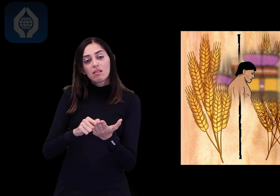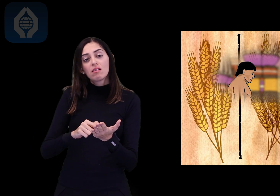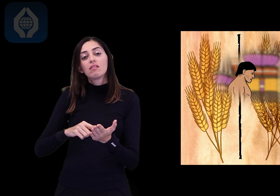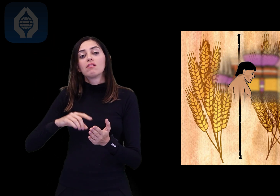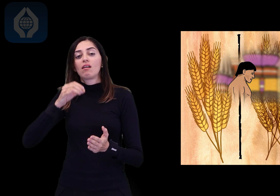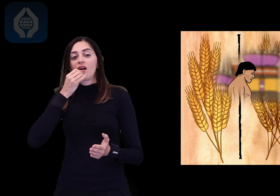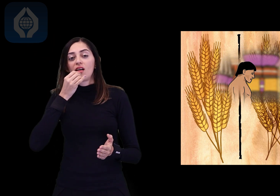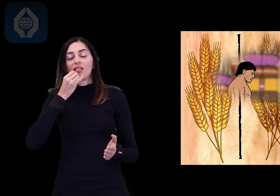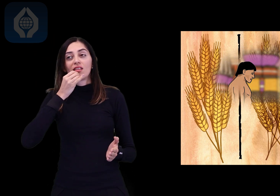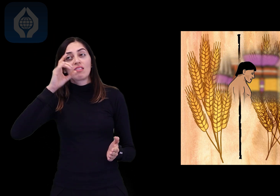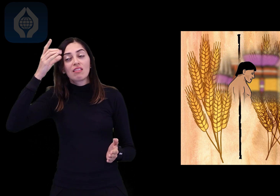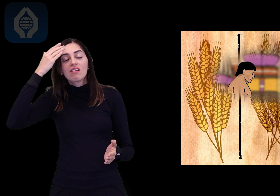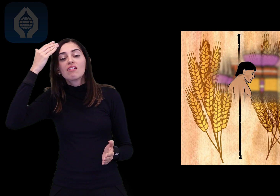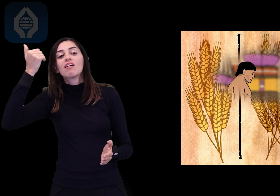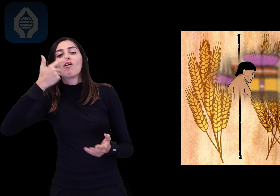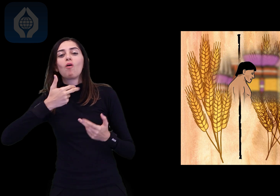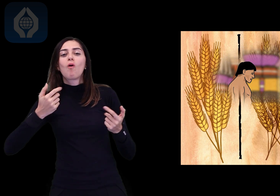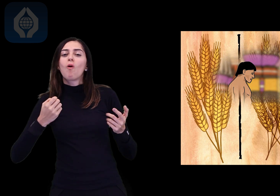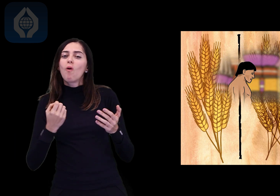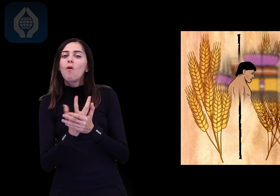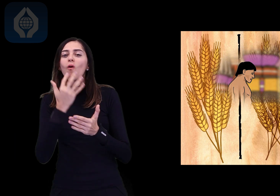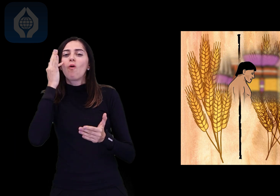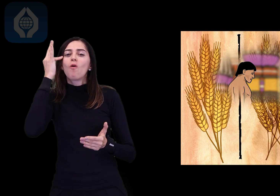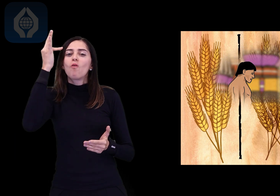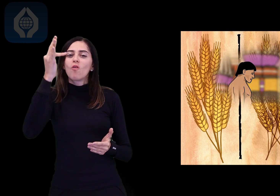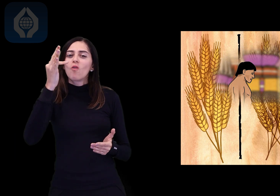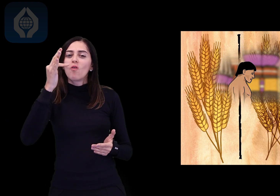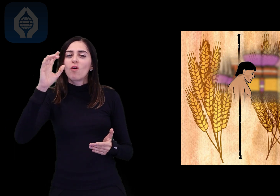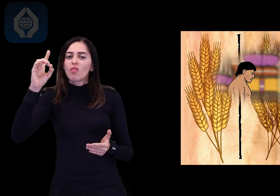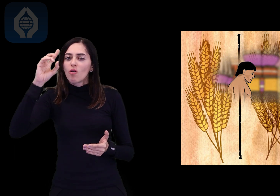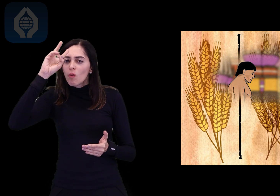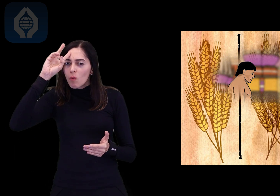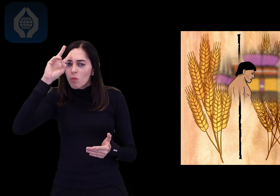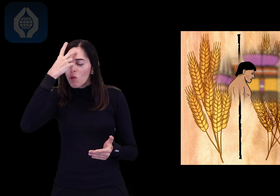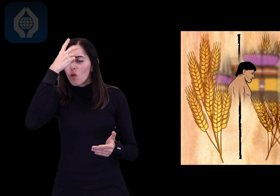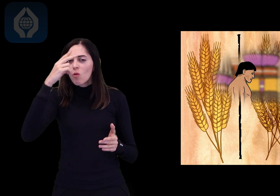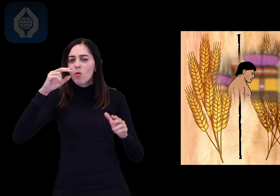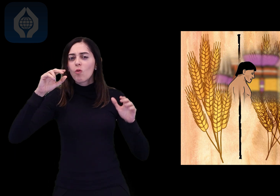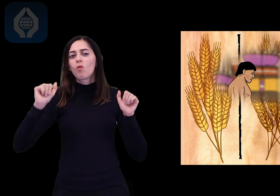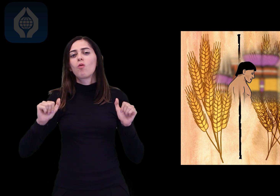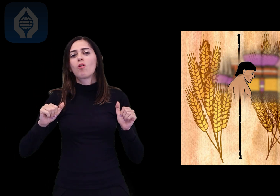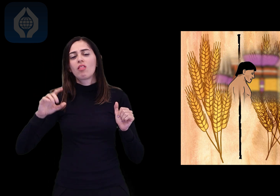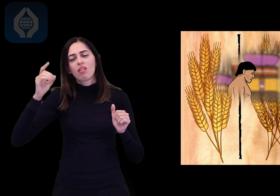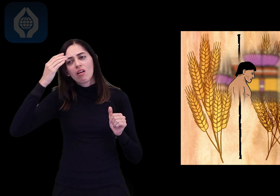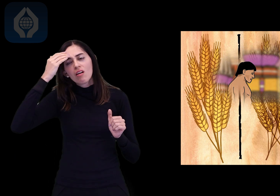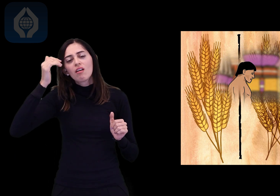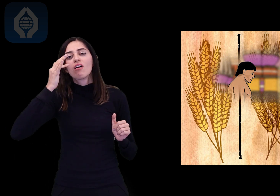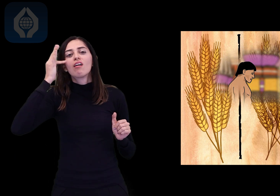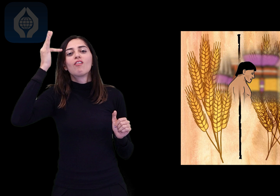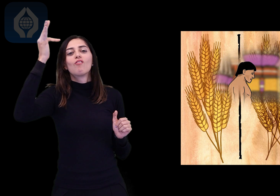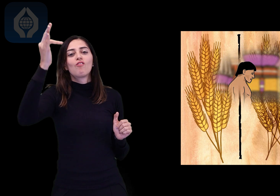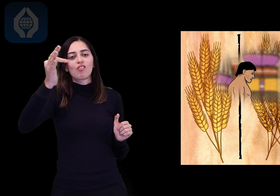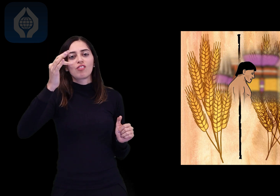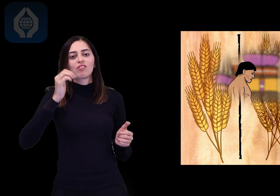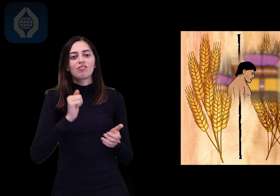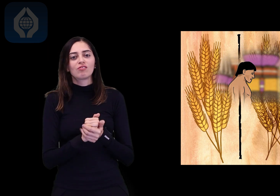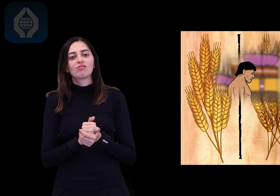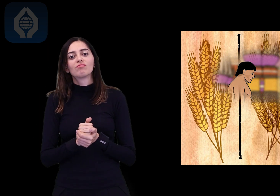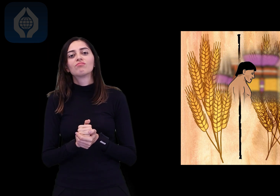Será que ele não sabe mais o que vai acontecer? É claro que sabe. Ele não mudou. Ele ainda sabe tudo sobre o futuro. Uma vez